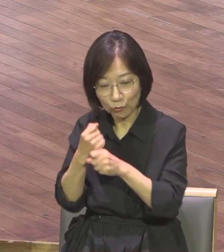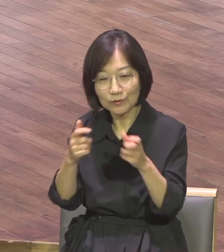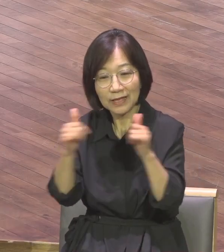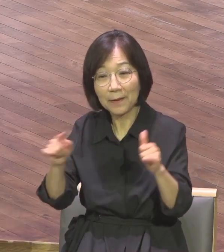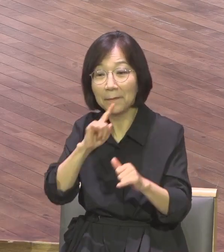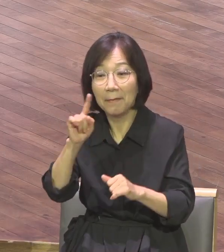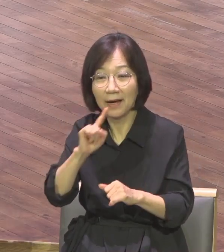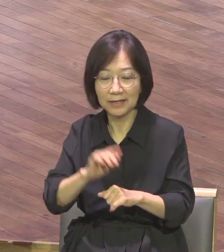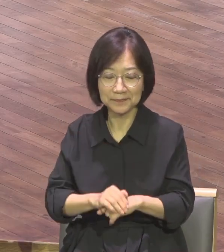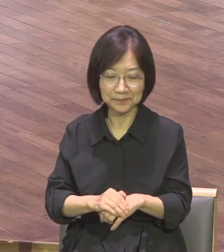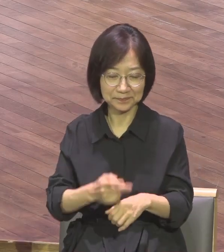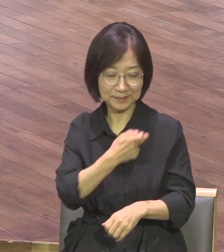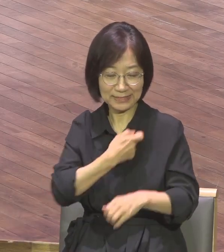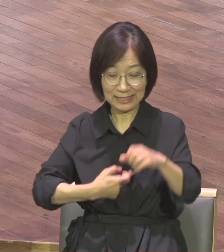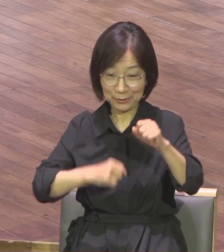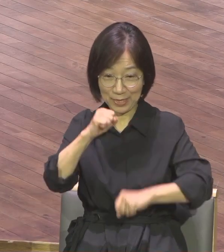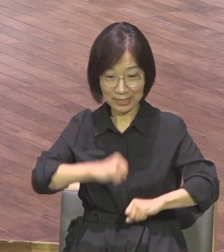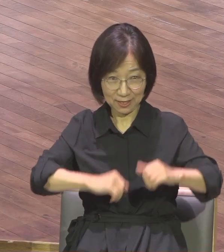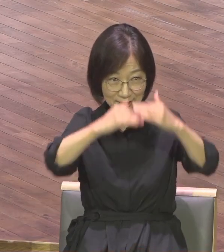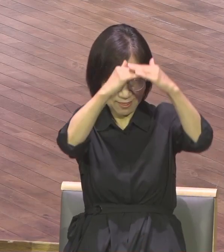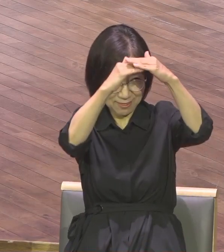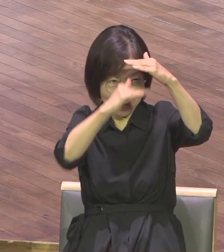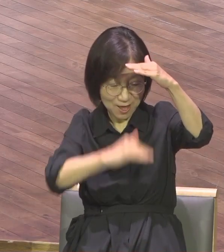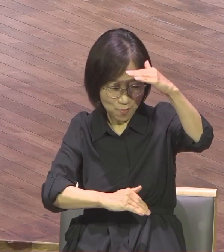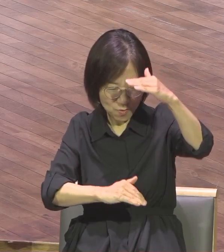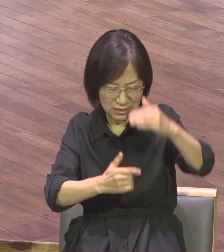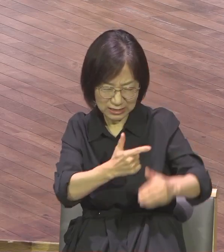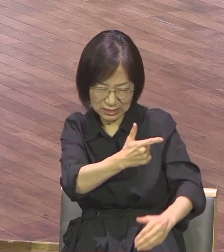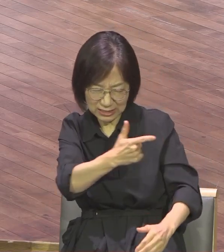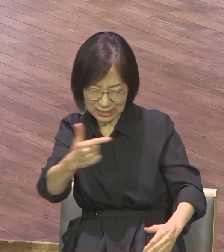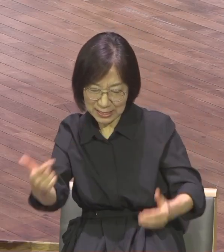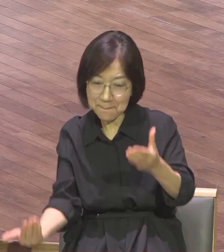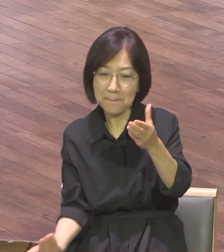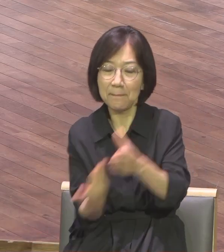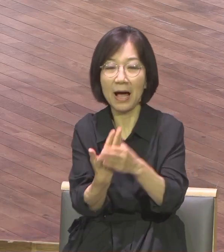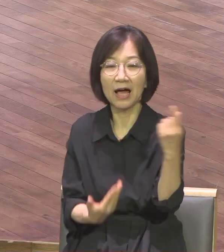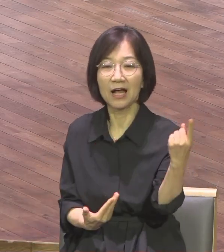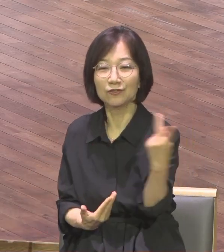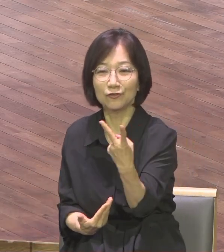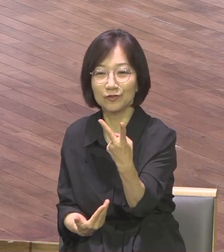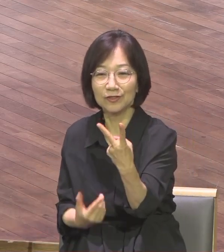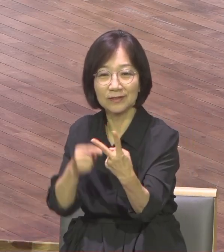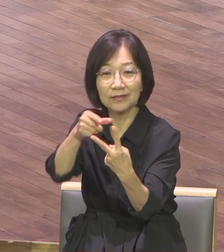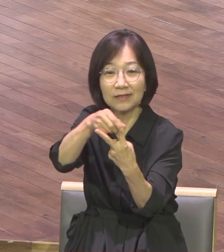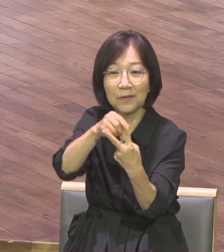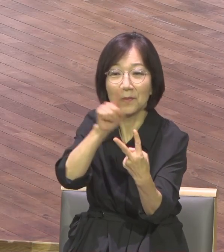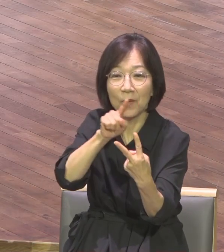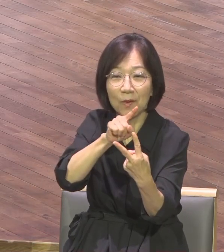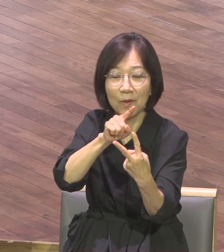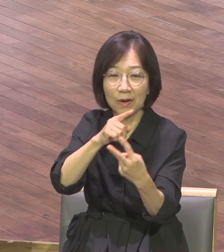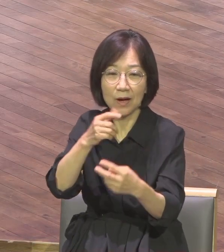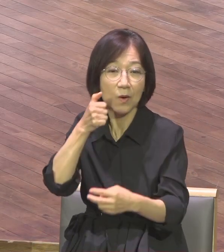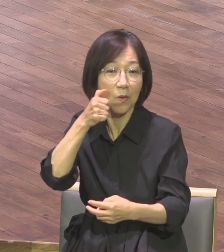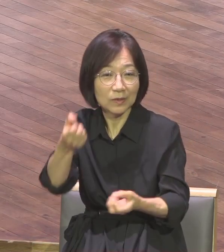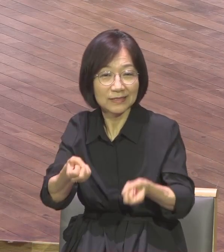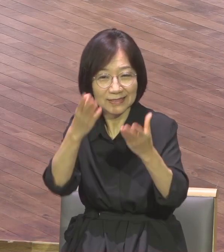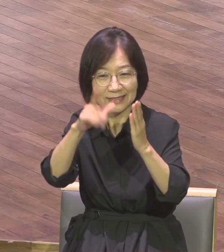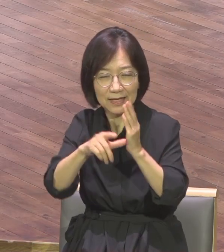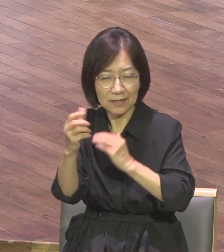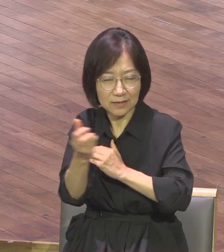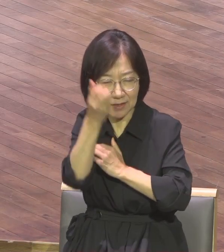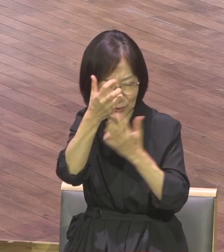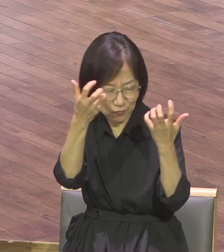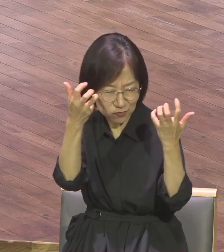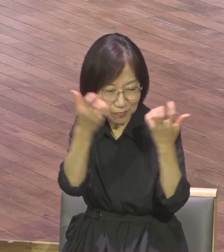통틀어서 두 가지 큰 사건을 정리한다면 하나는 오순절 강림 사건이고 또